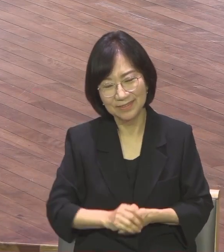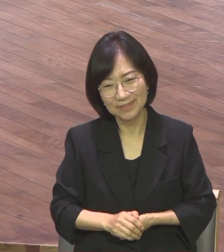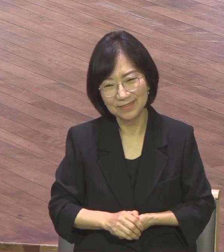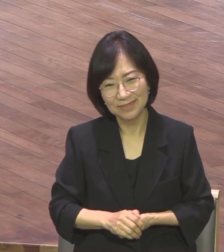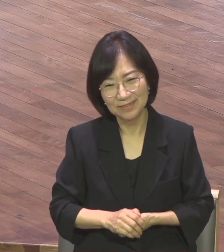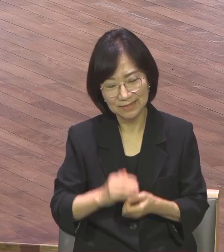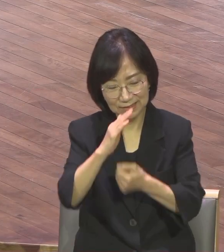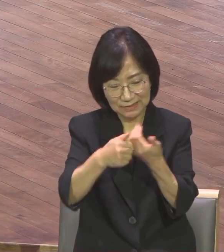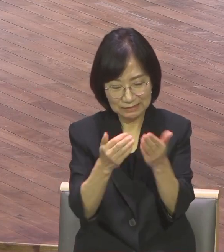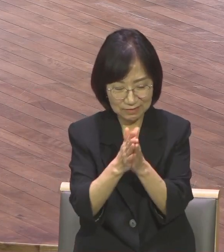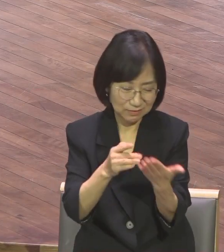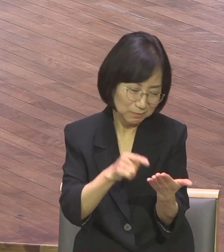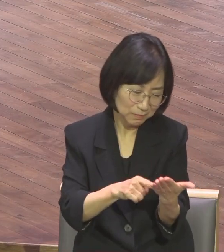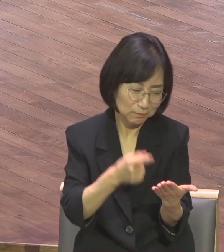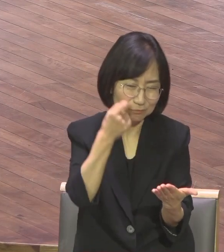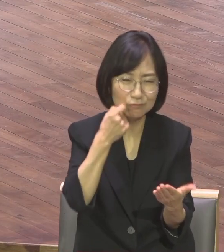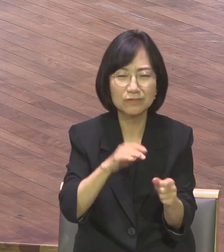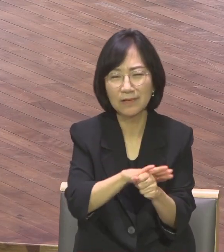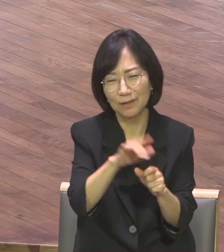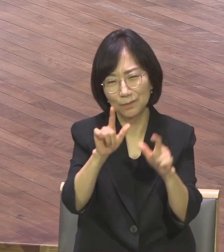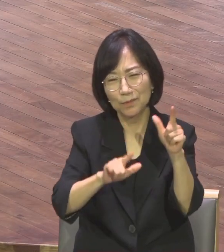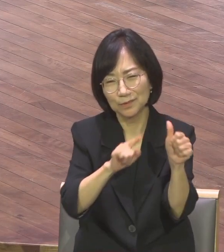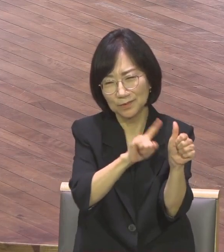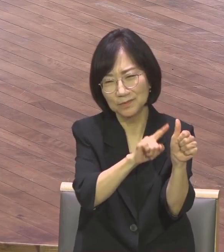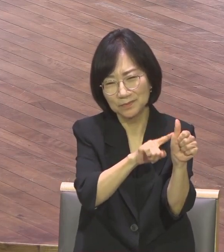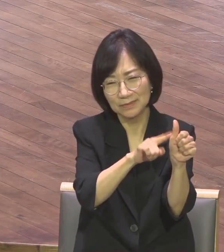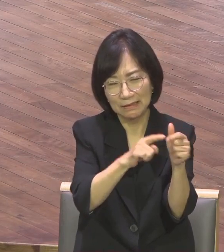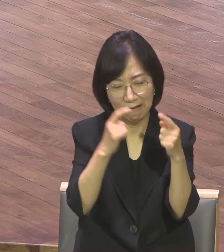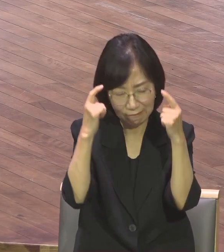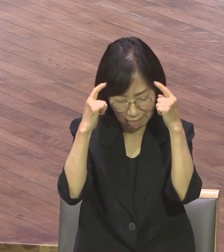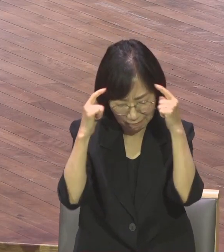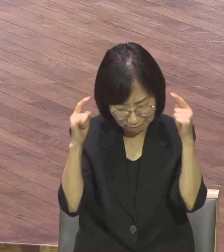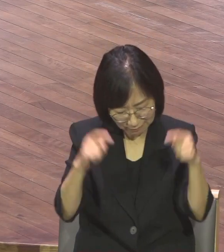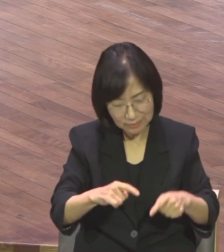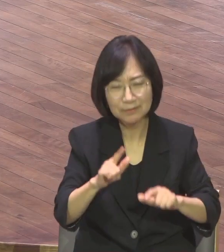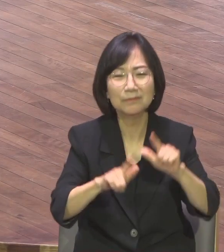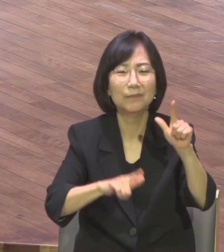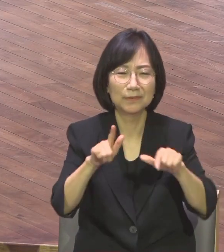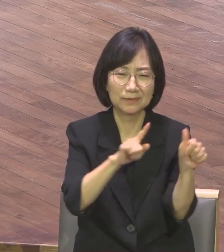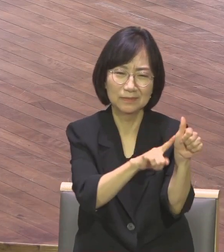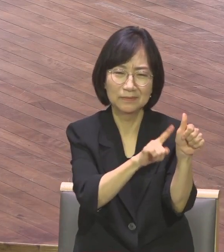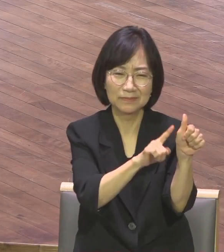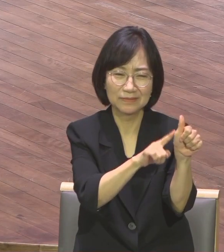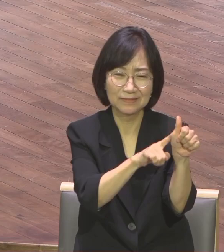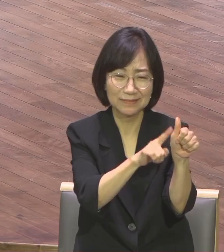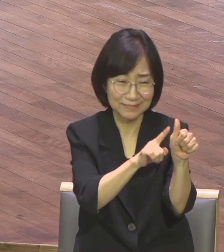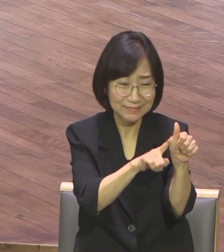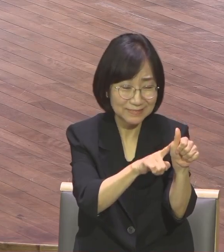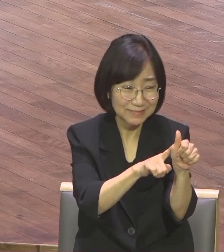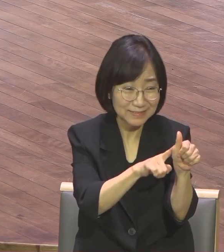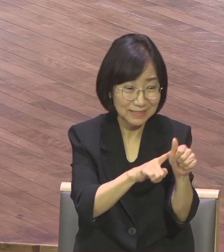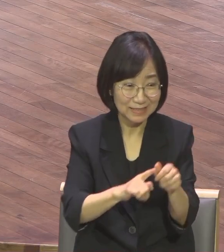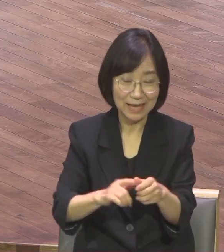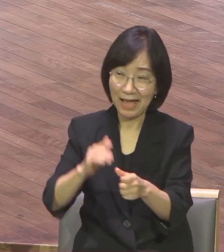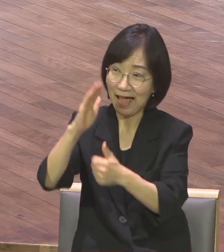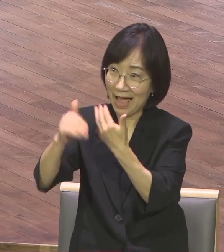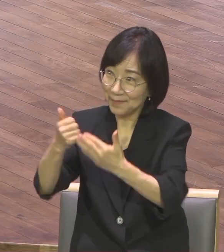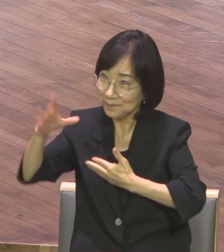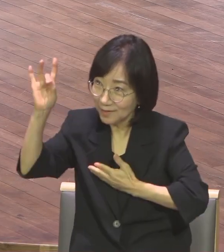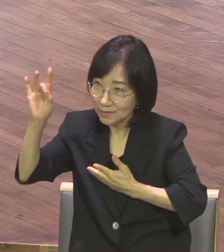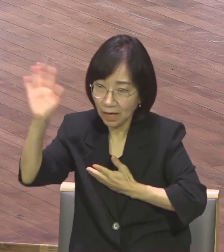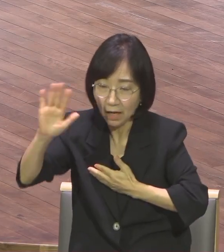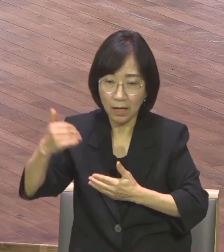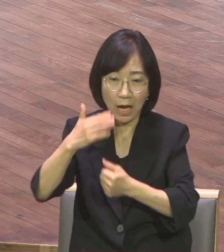가장 비참한 장면이지요. 가장 어리석은 선택이지요. 하나님이 우선이냐